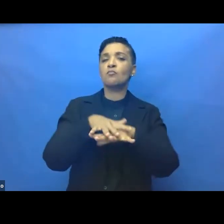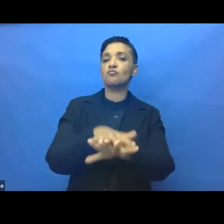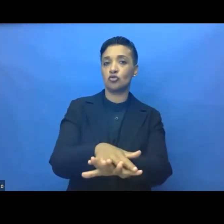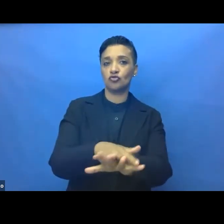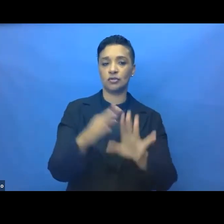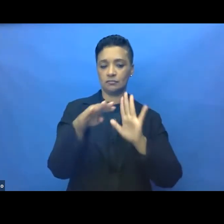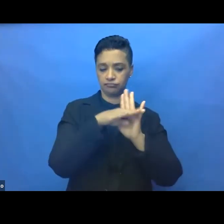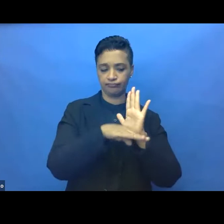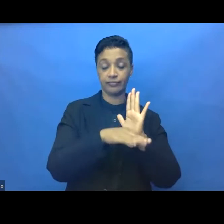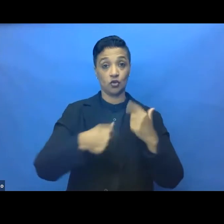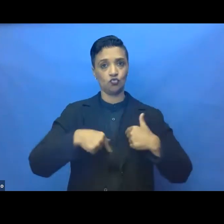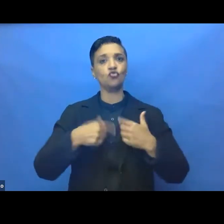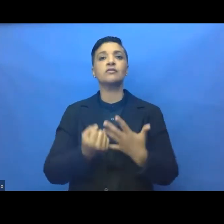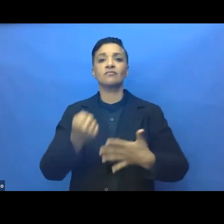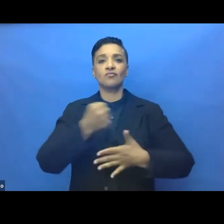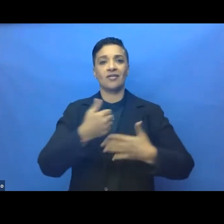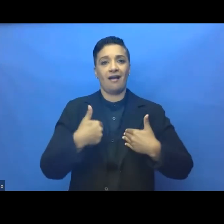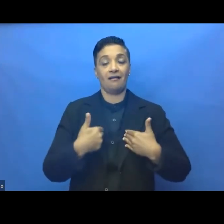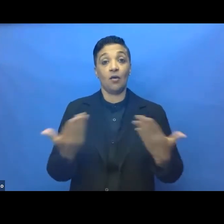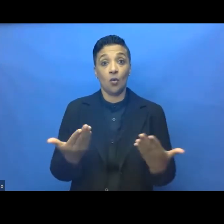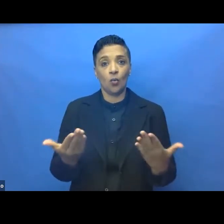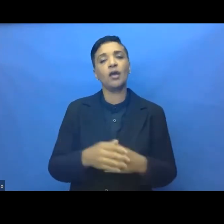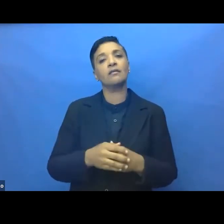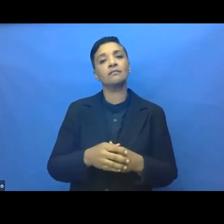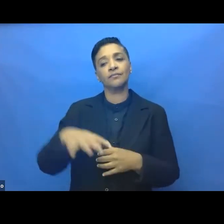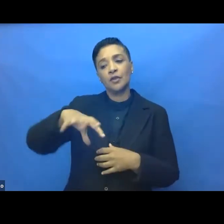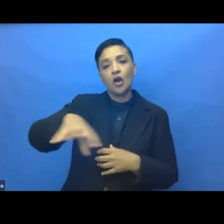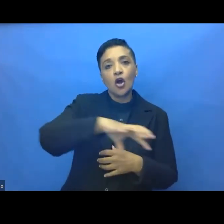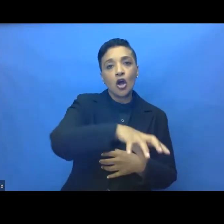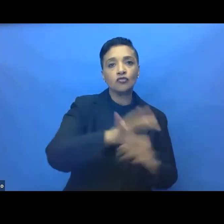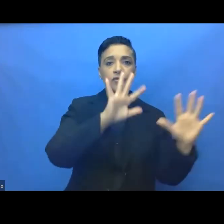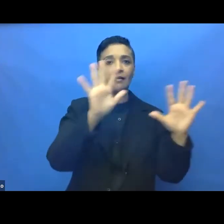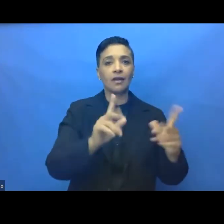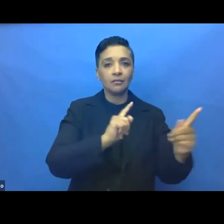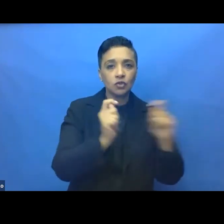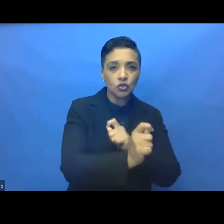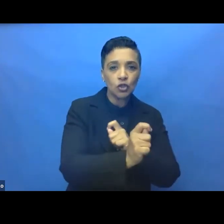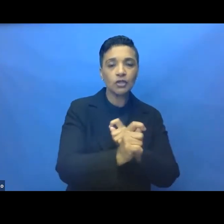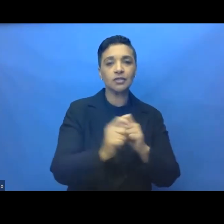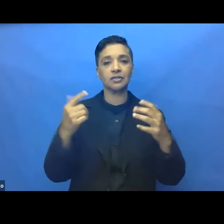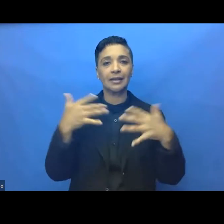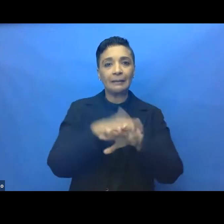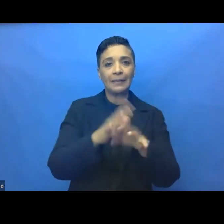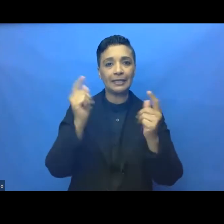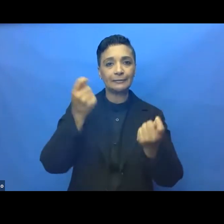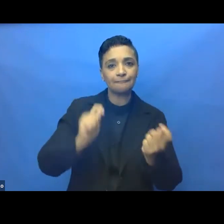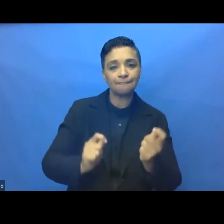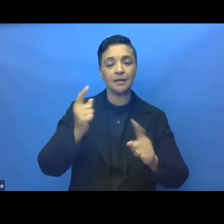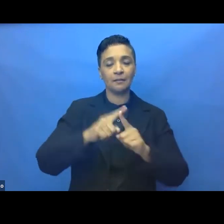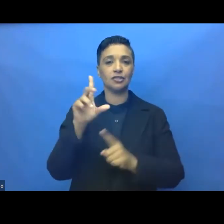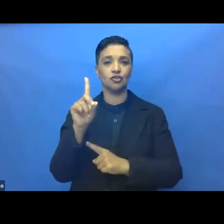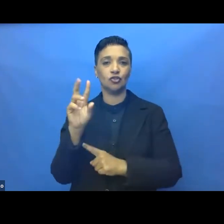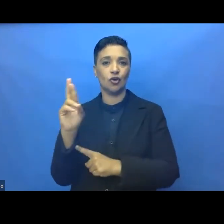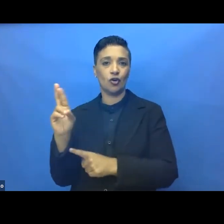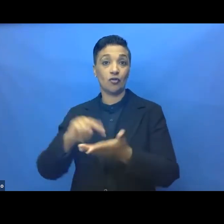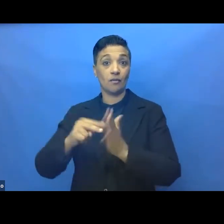considérations doivent être intégrées dans les plans nationaux, dans les plans d'adaptation au changement